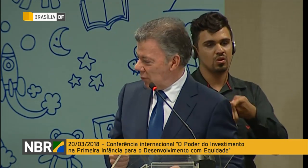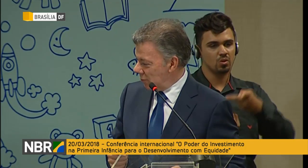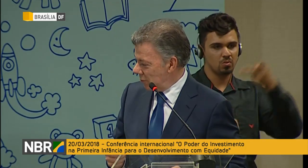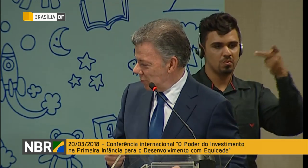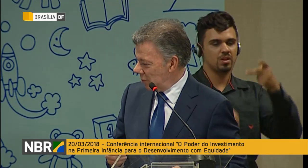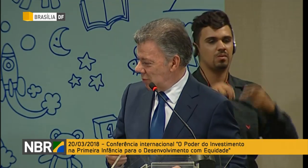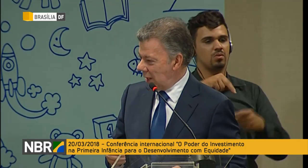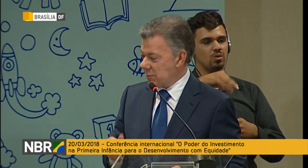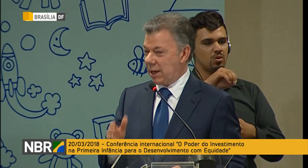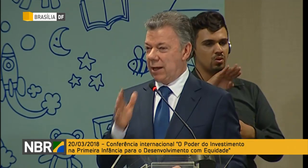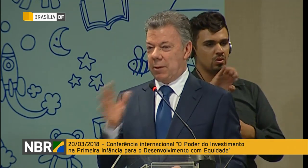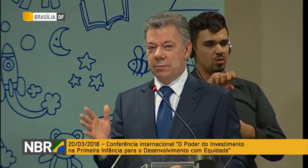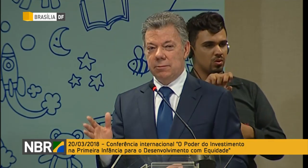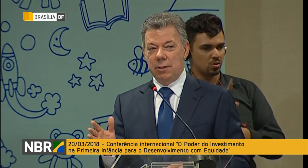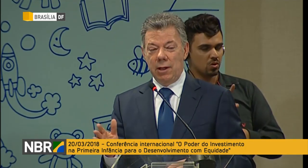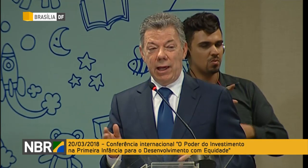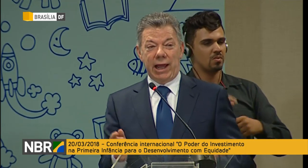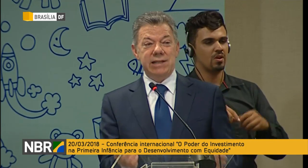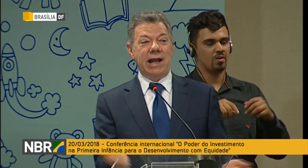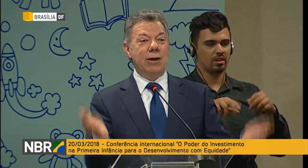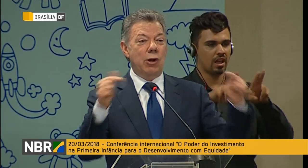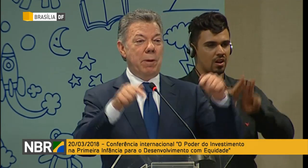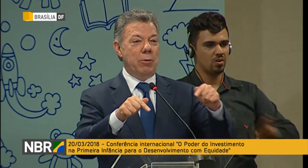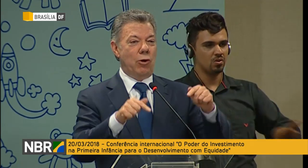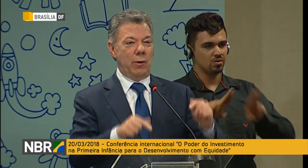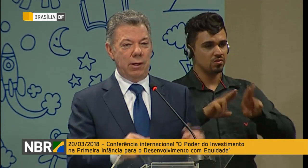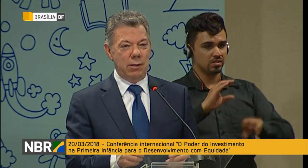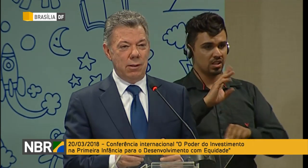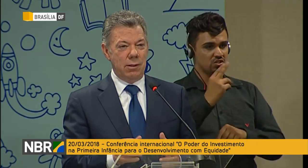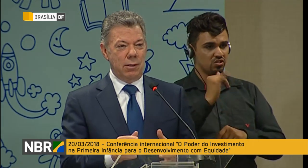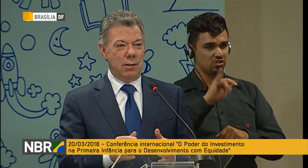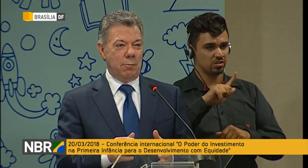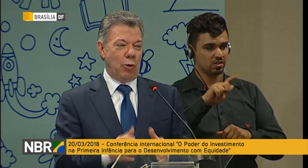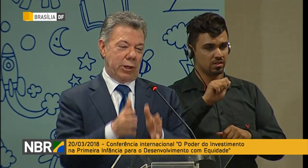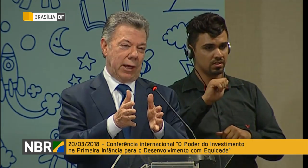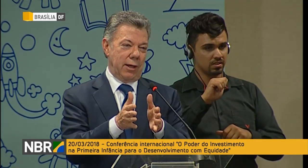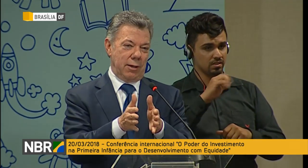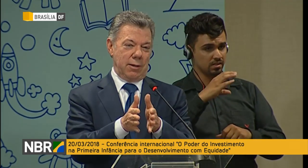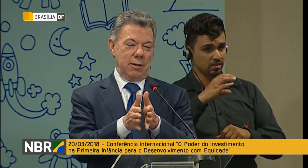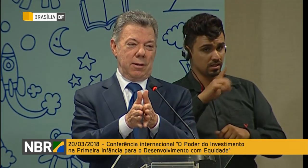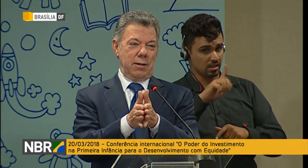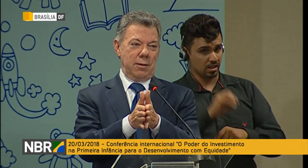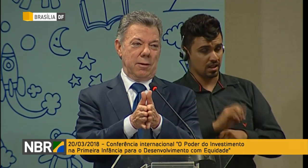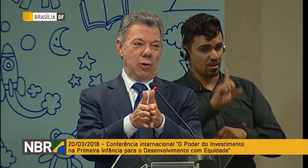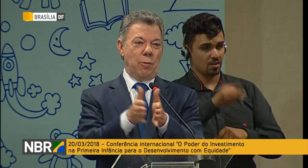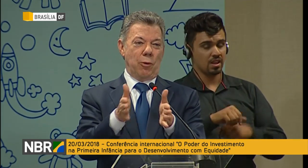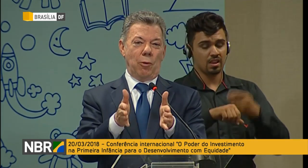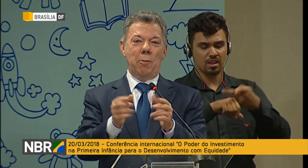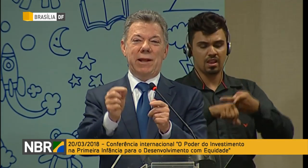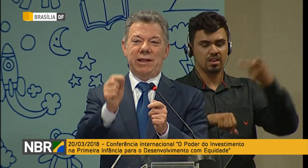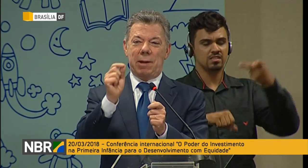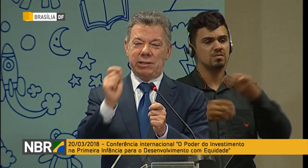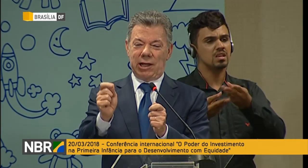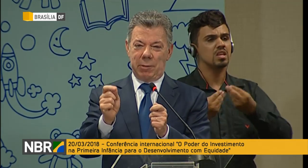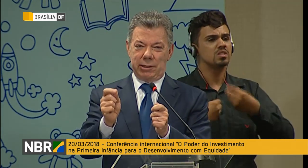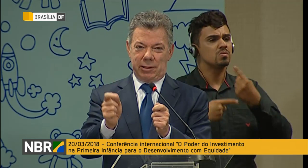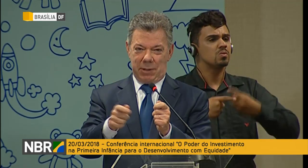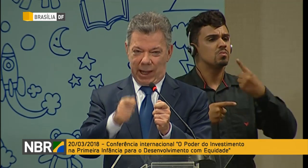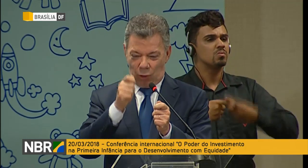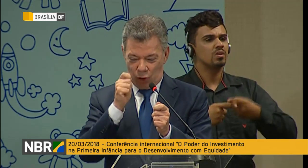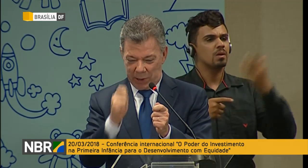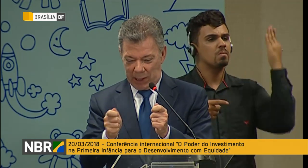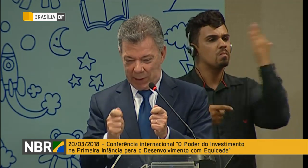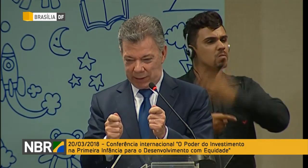da Universidade de Chicago, James Heckman, que recebeu o prêmio Nobel porque